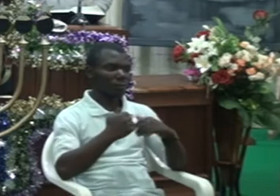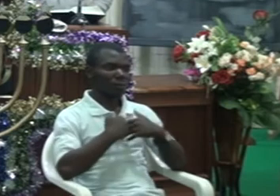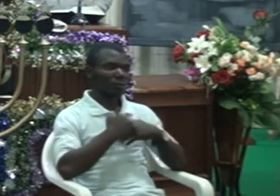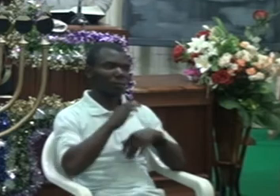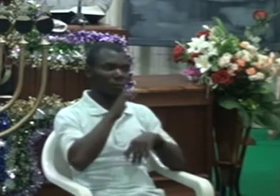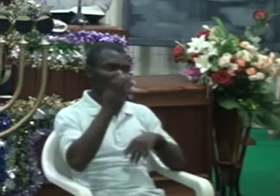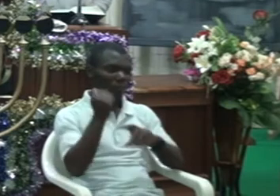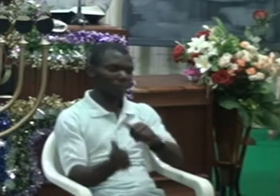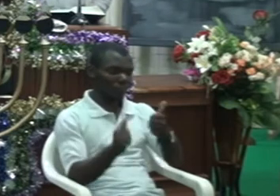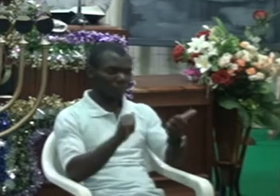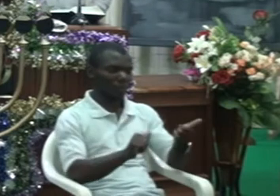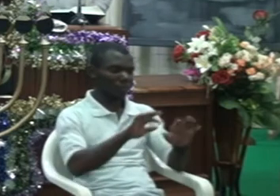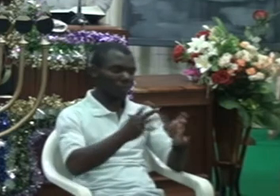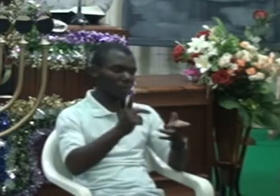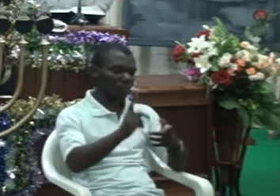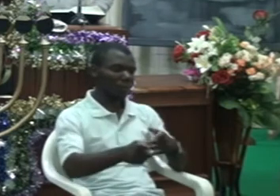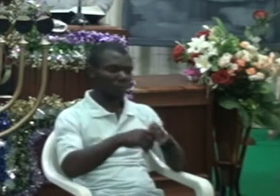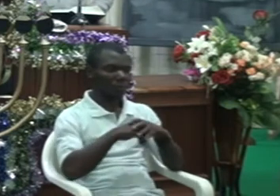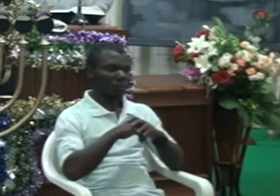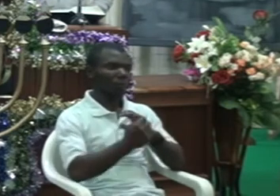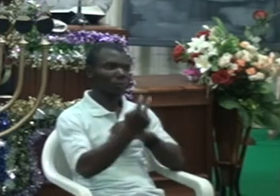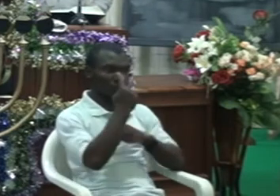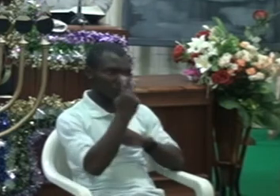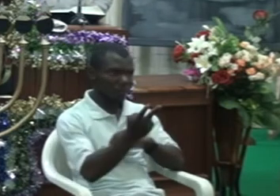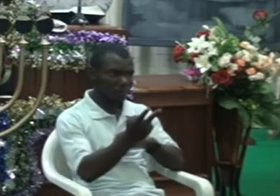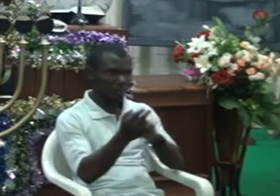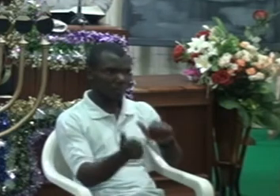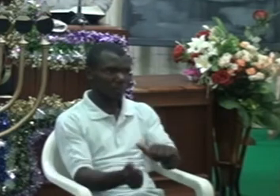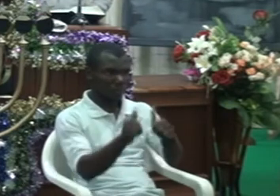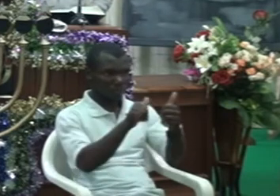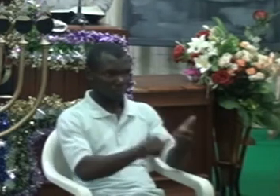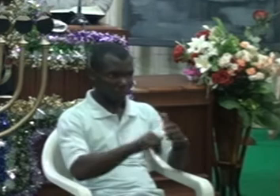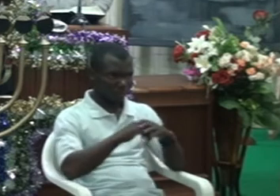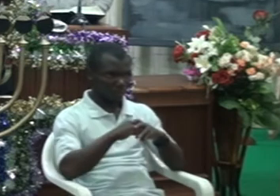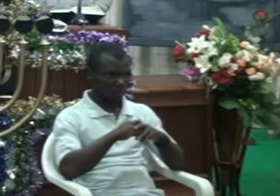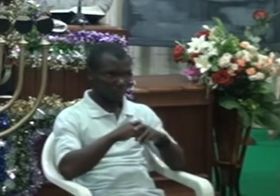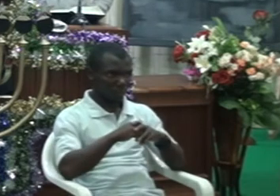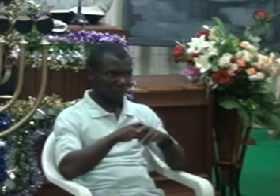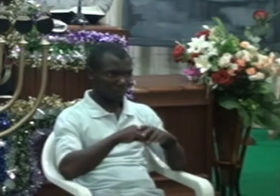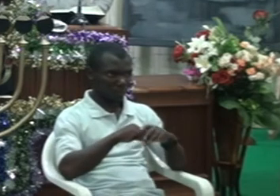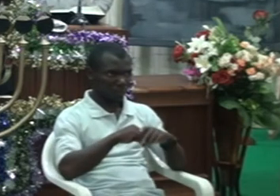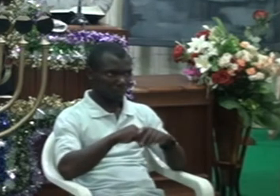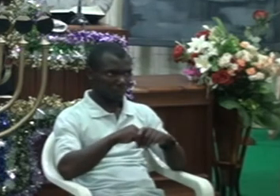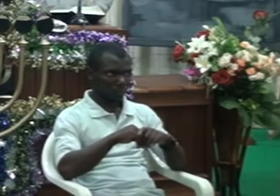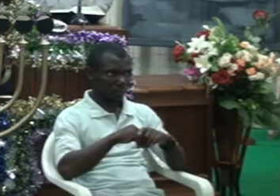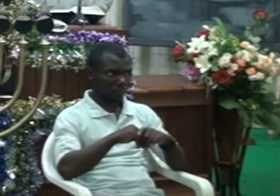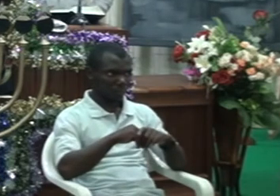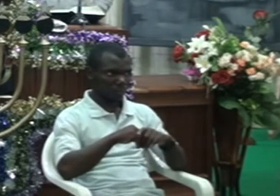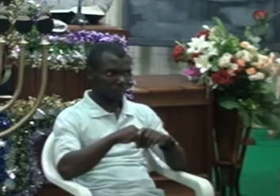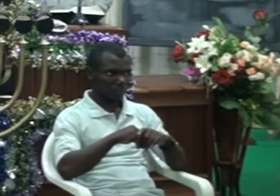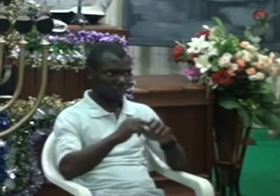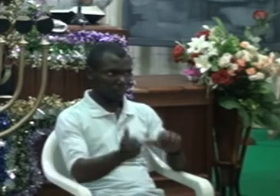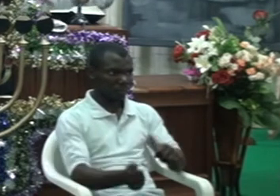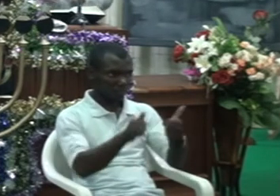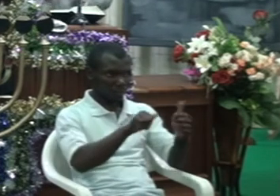Gani. Ah. On a un baptiso. Voyez le baptême. Wa rémission des péchés. Le